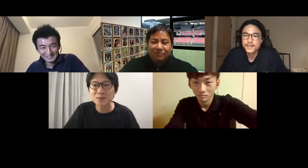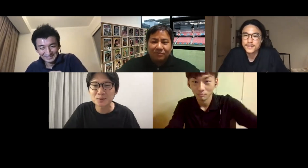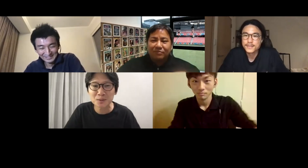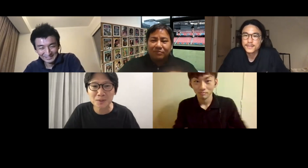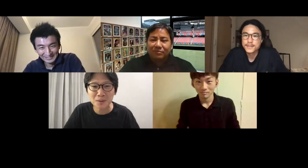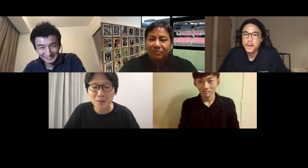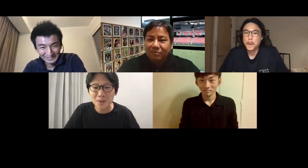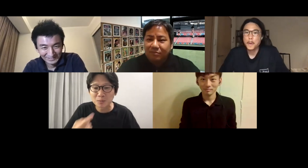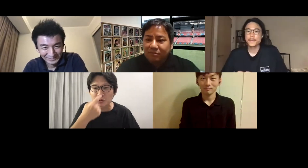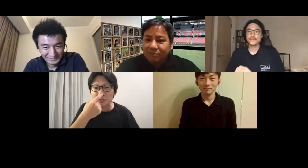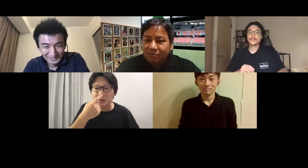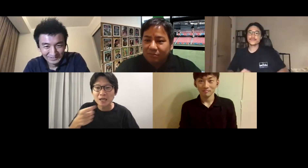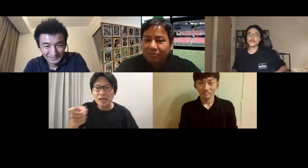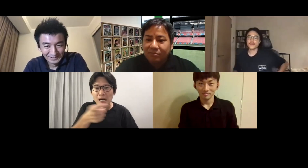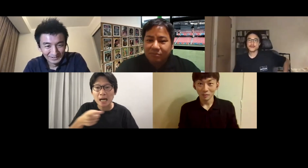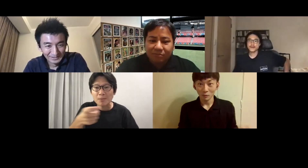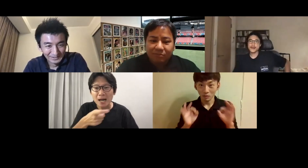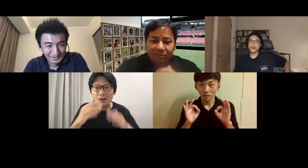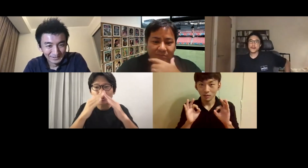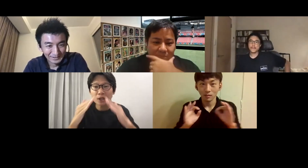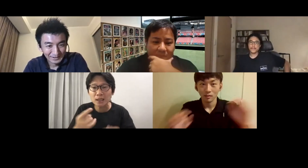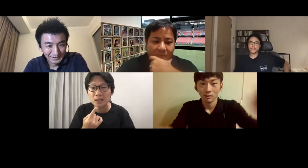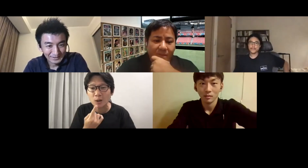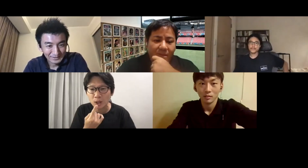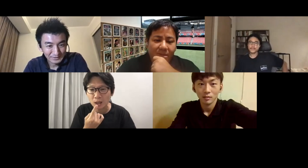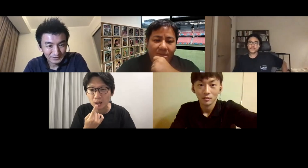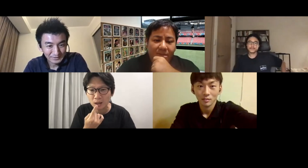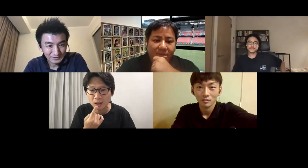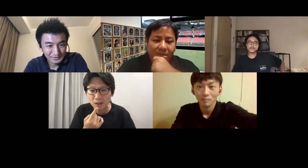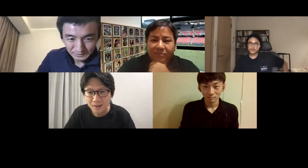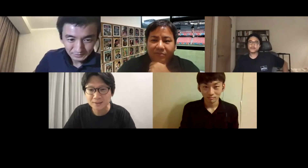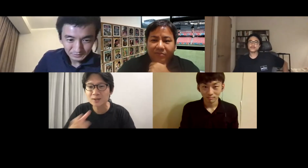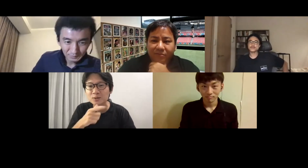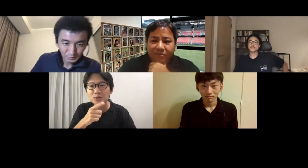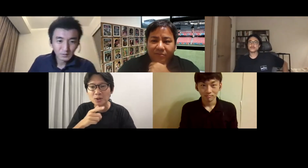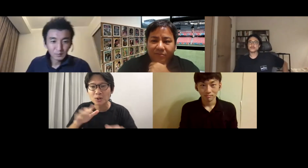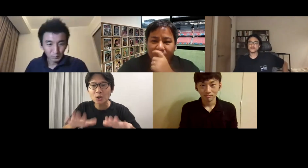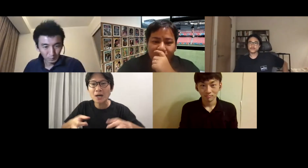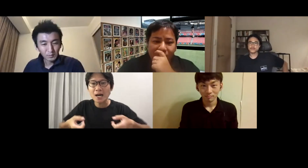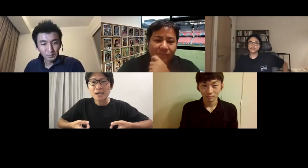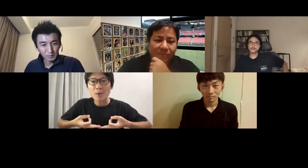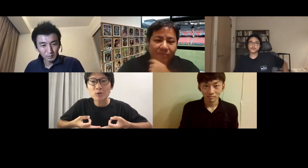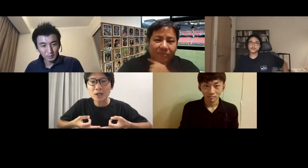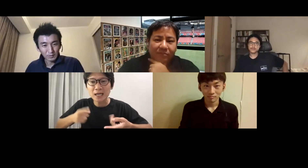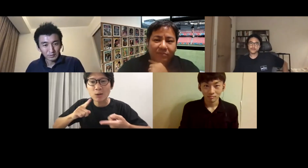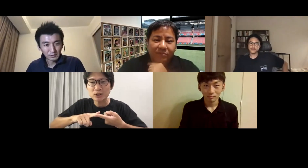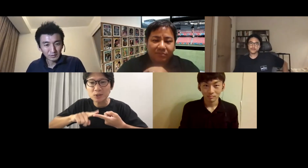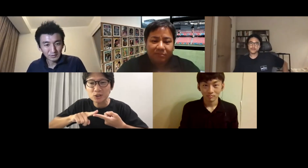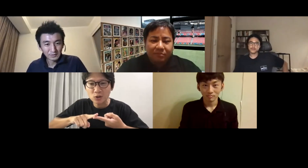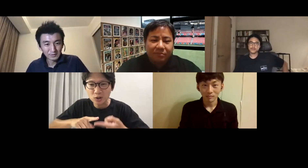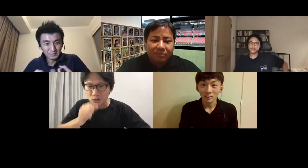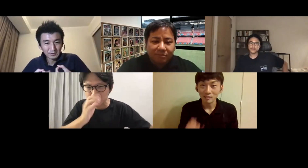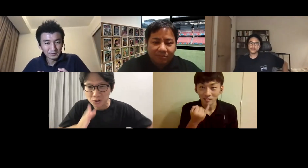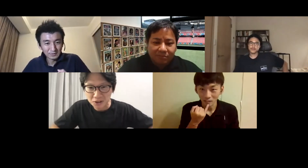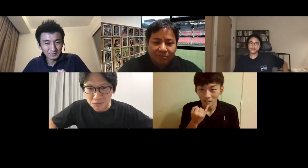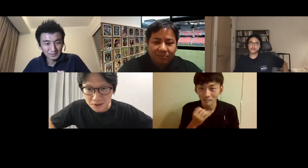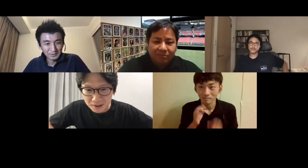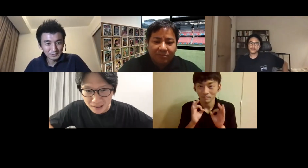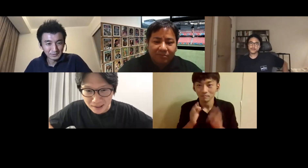歩道北かまぁこれなんだよねなるの音は鎌倉に合わせましょう宜しくお願いしますね